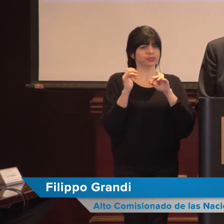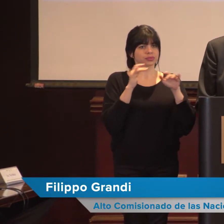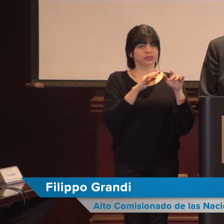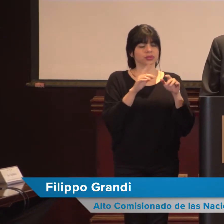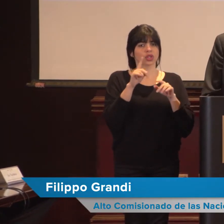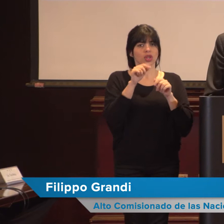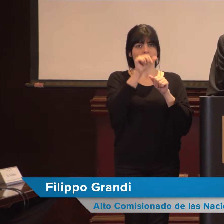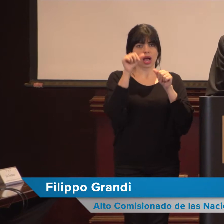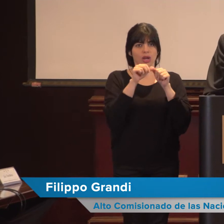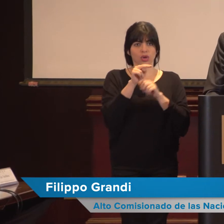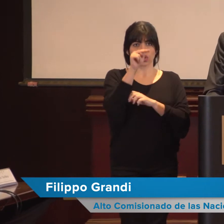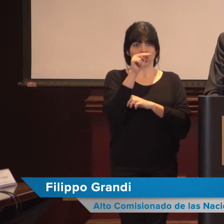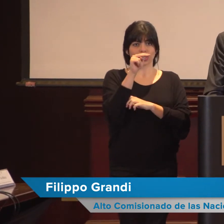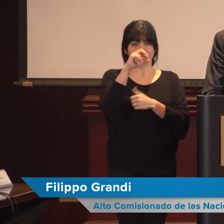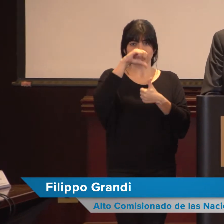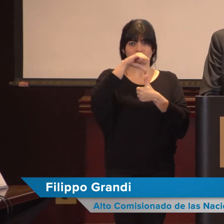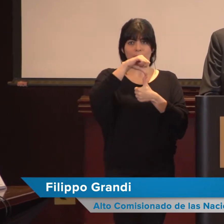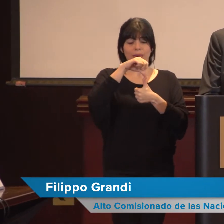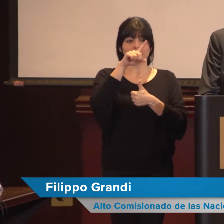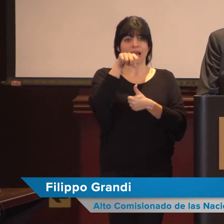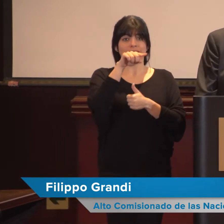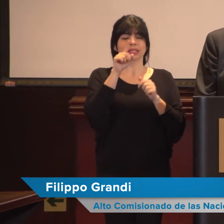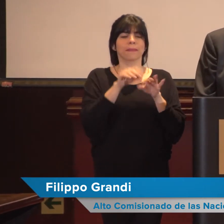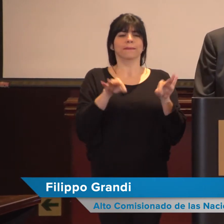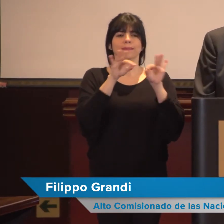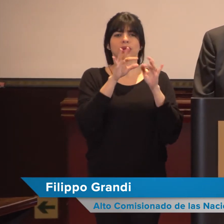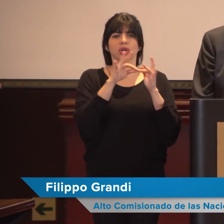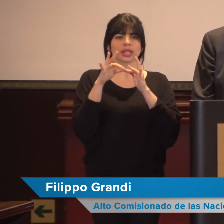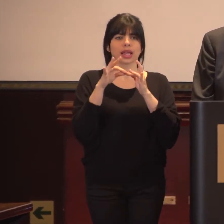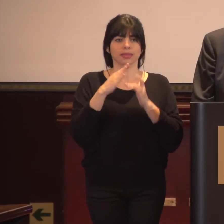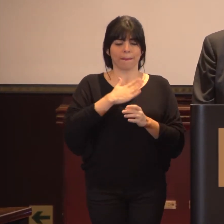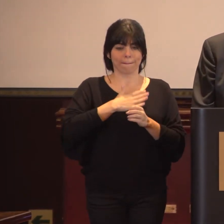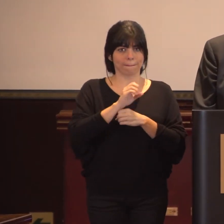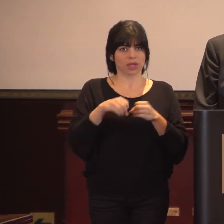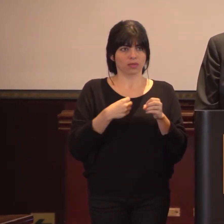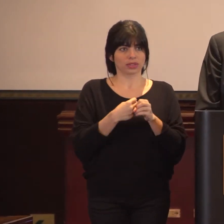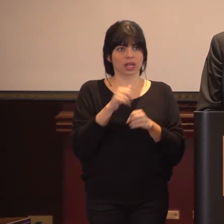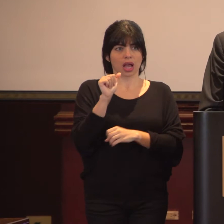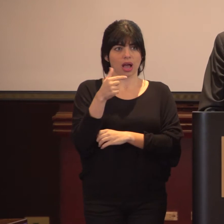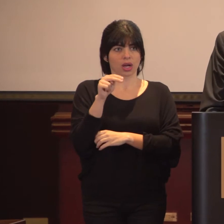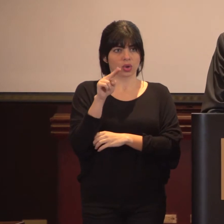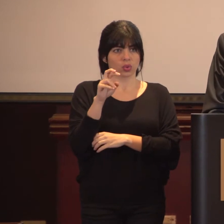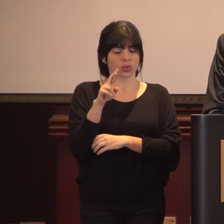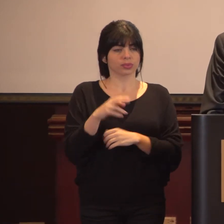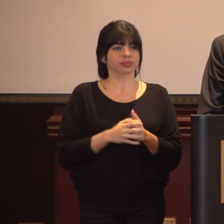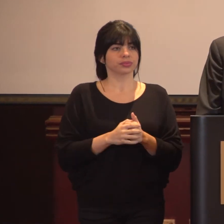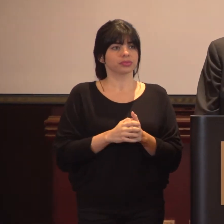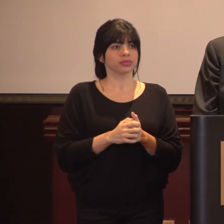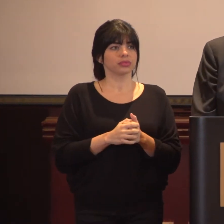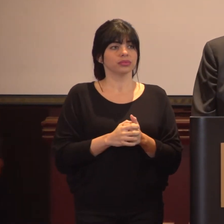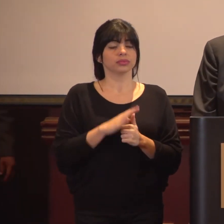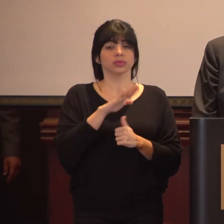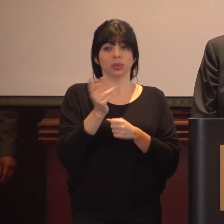Triángulo norte de Centroamérica es una de las prioridades de mi oficina de acnur su